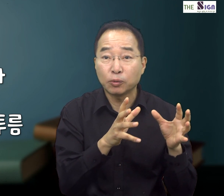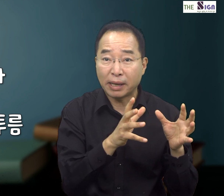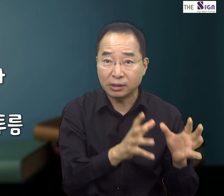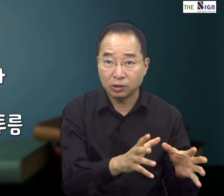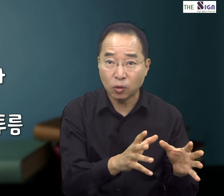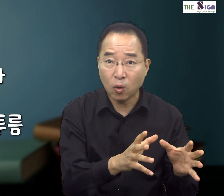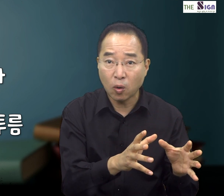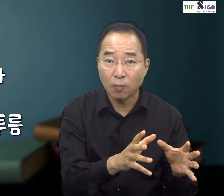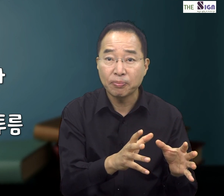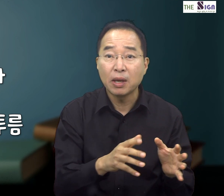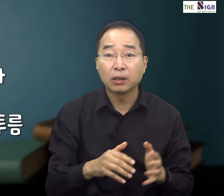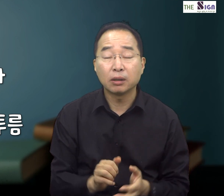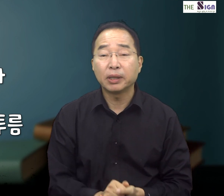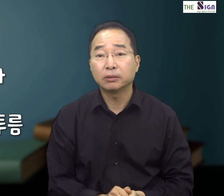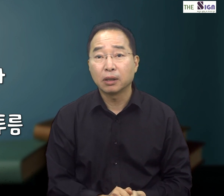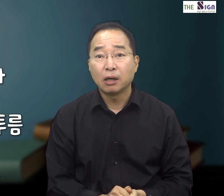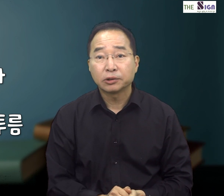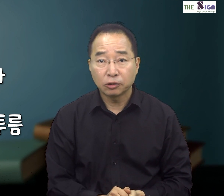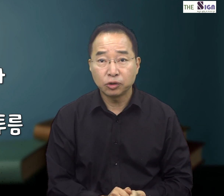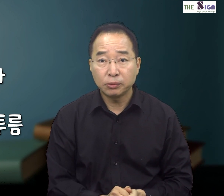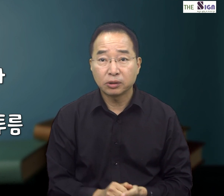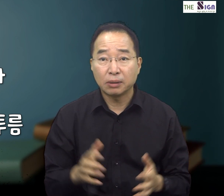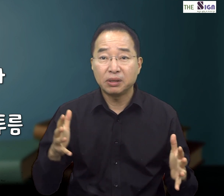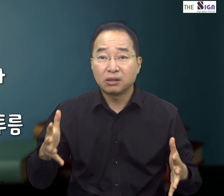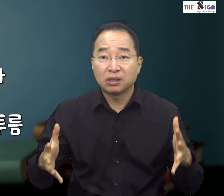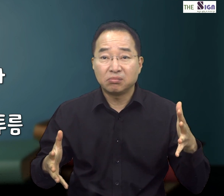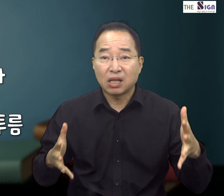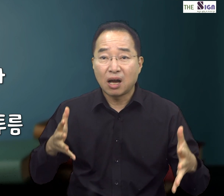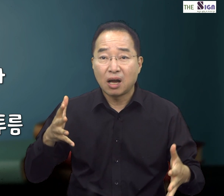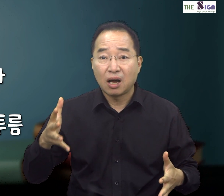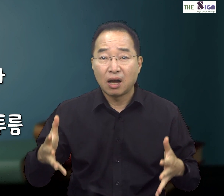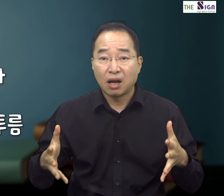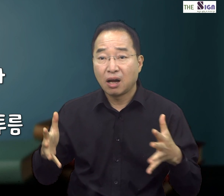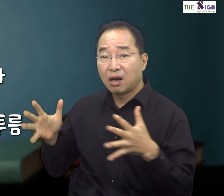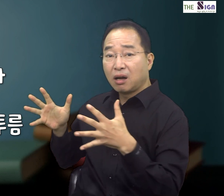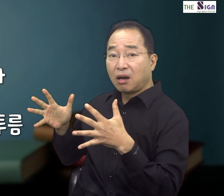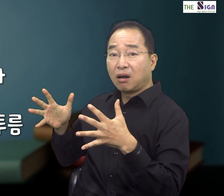많이 쓰고, 그러면 서투름을 어떻게 하면 이렇게 씁니다.